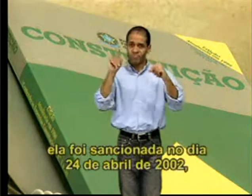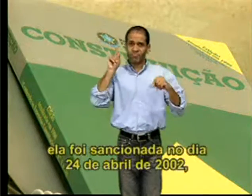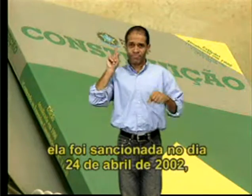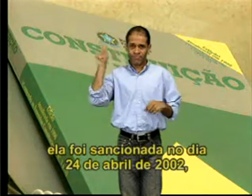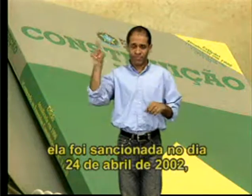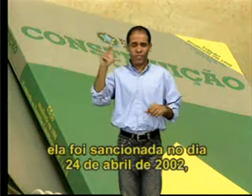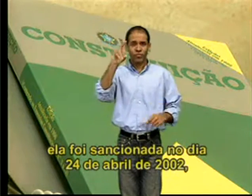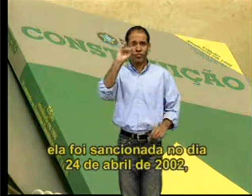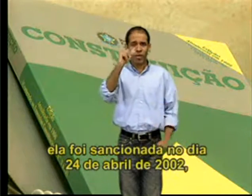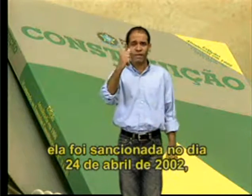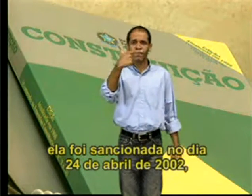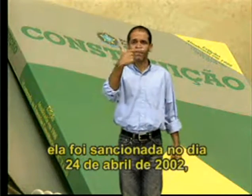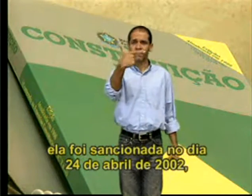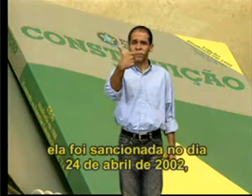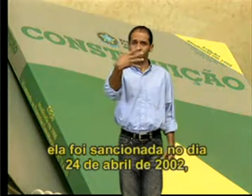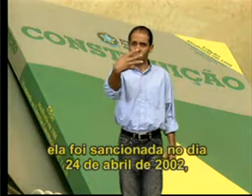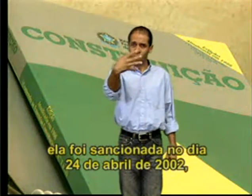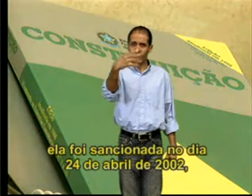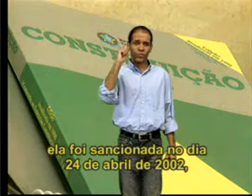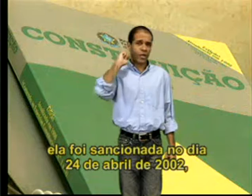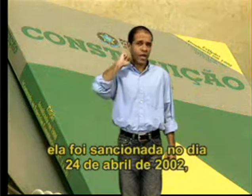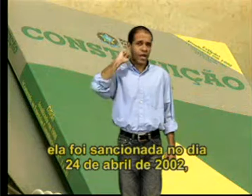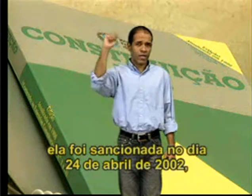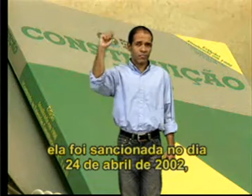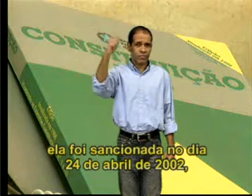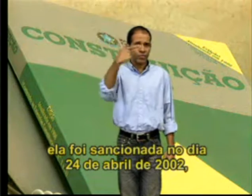Ela foi sancionada no dia 24 de abril de 2002,